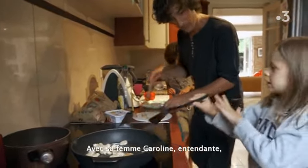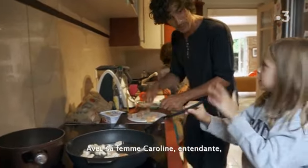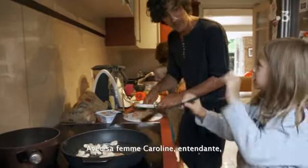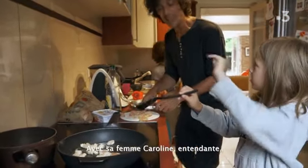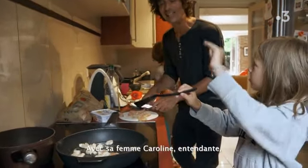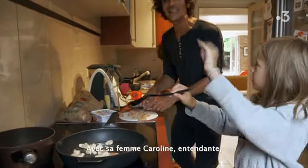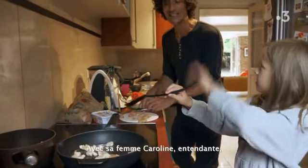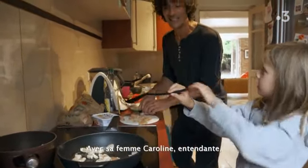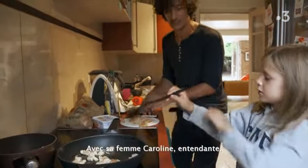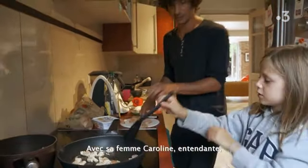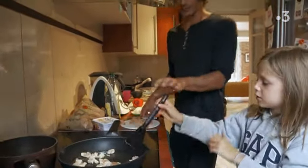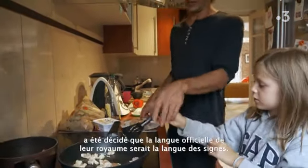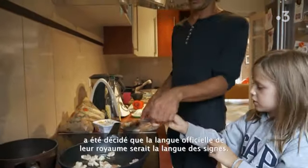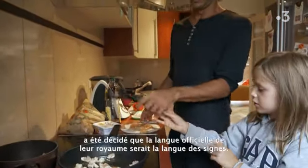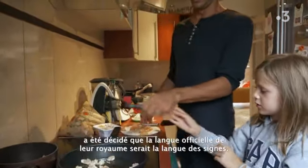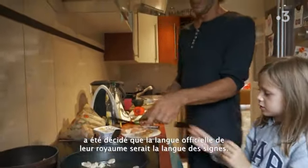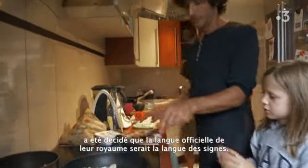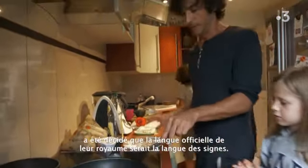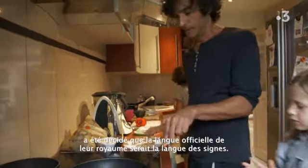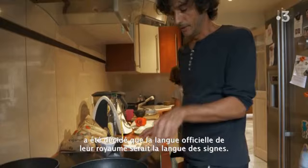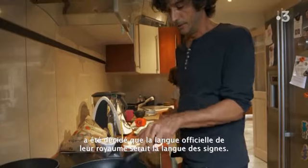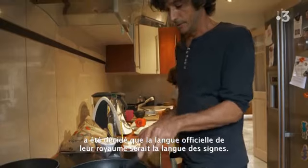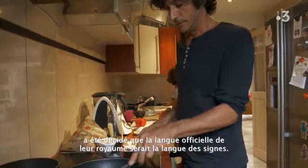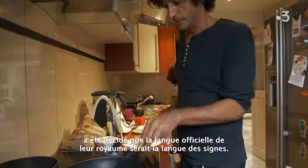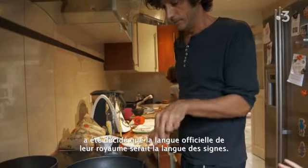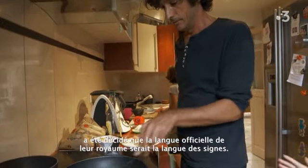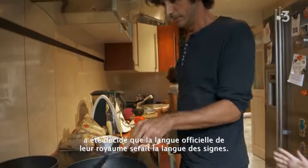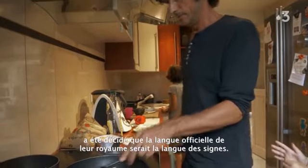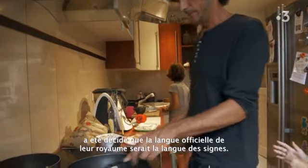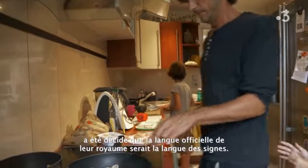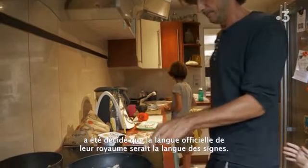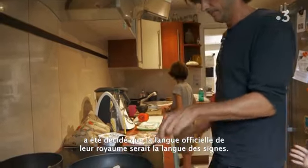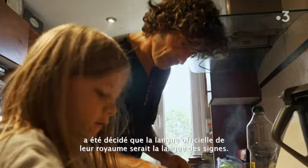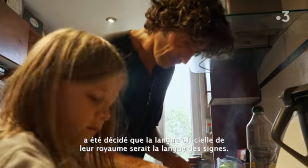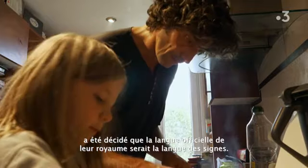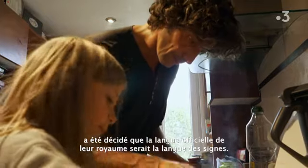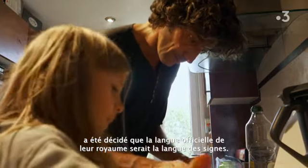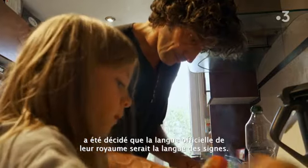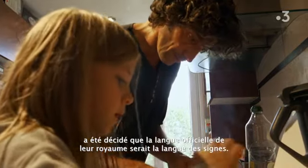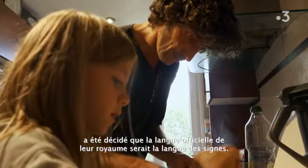femme Caroline, qui est aussi entendante, a été décidé que la langue officielle de leur royaume serait la langue des signes.